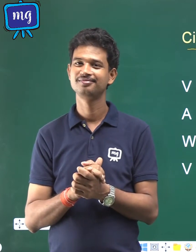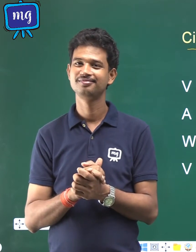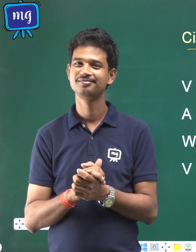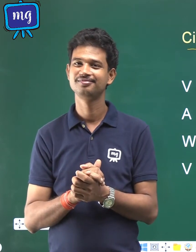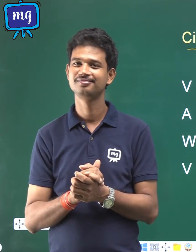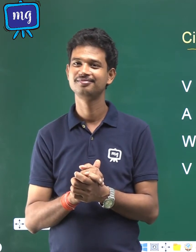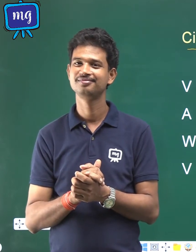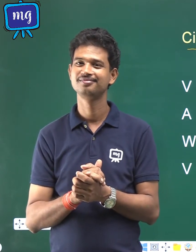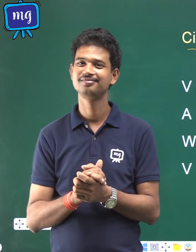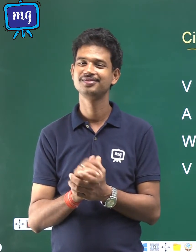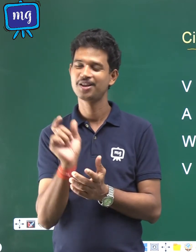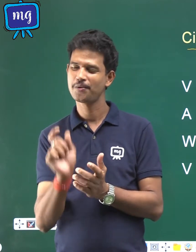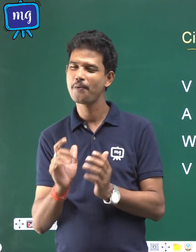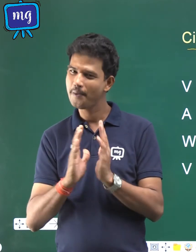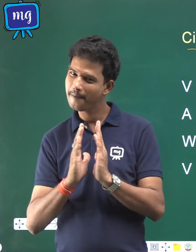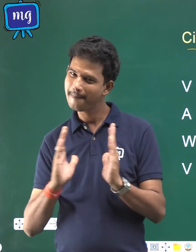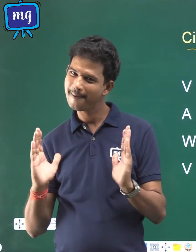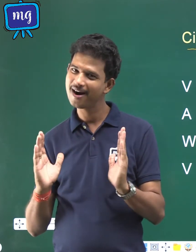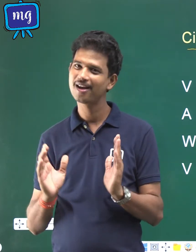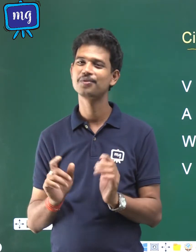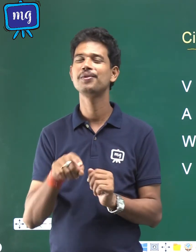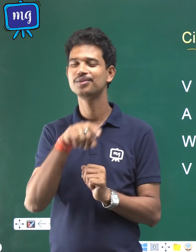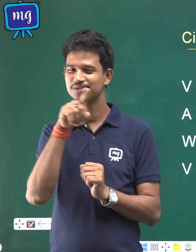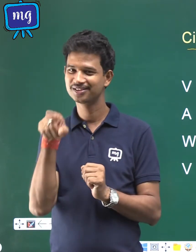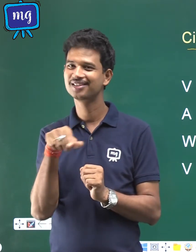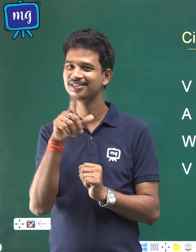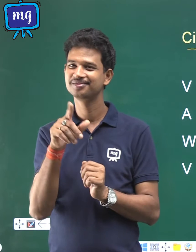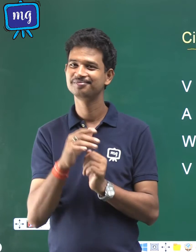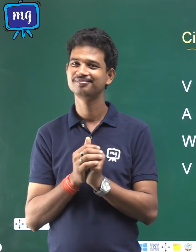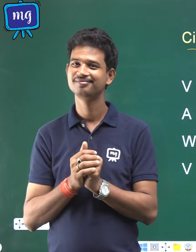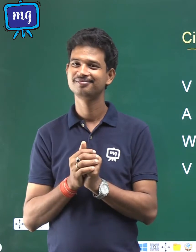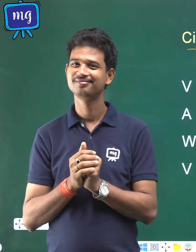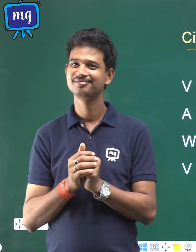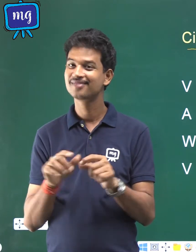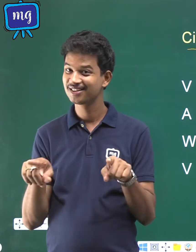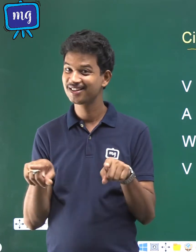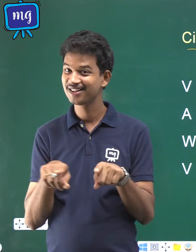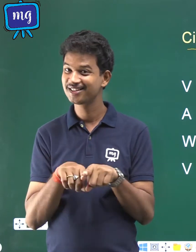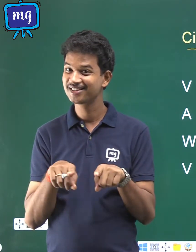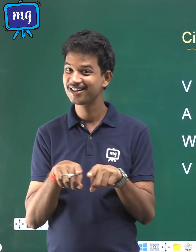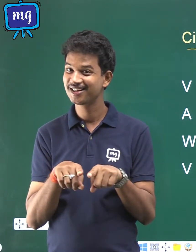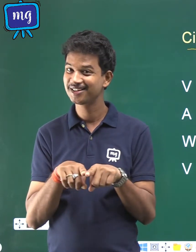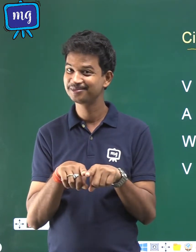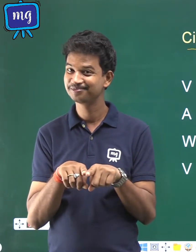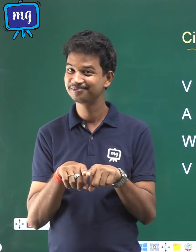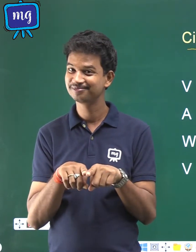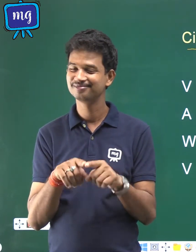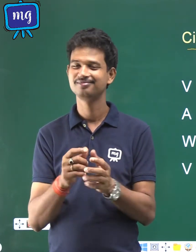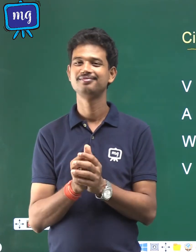कैपिटल U को हमने सर्कल किया. कैपिटल U को हमने सर्कल